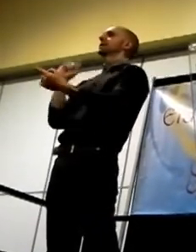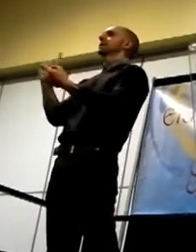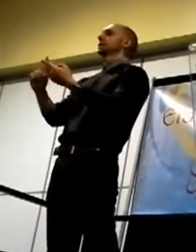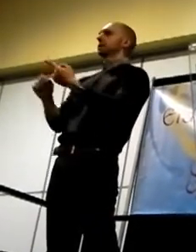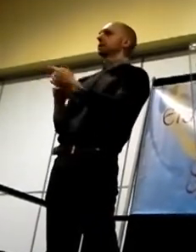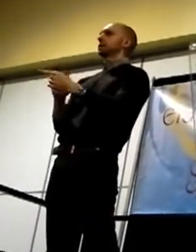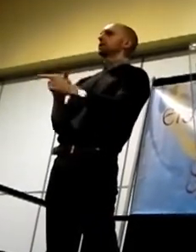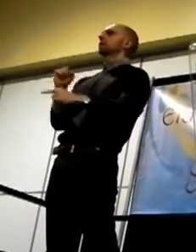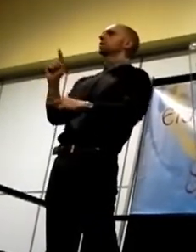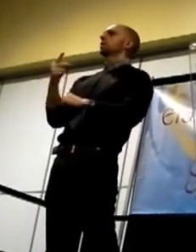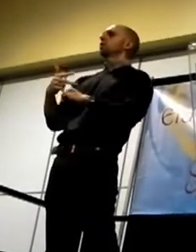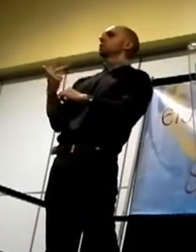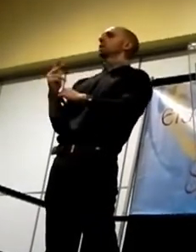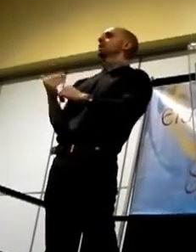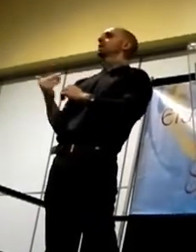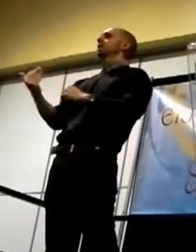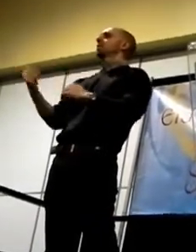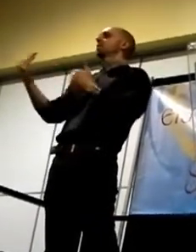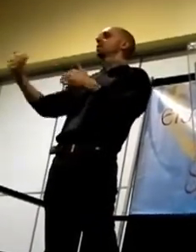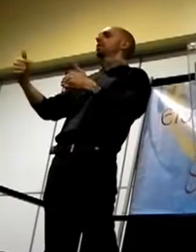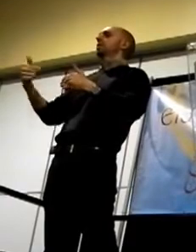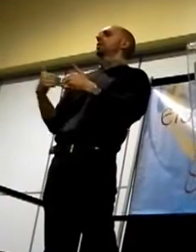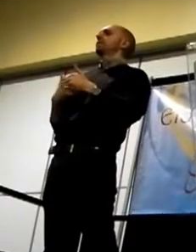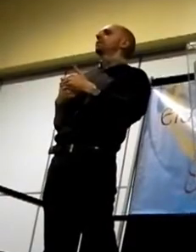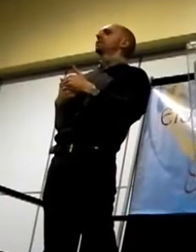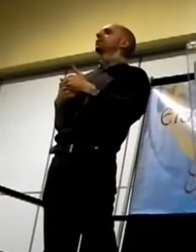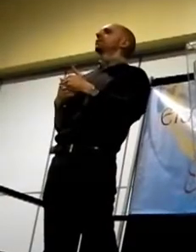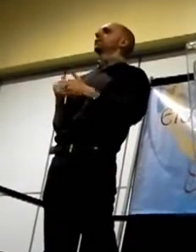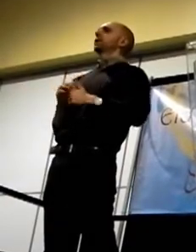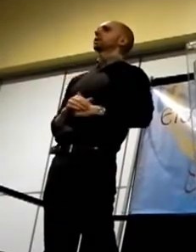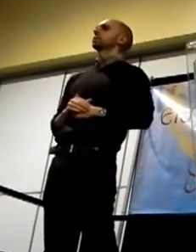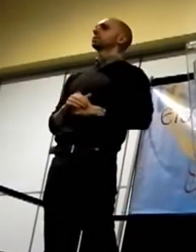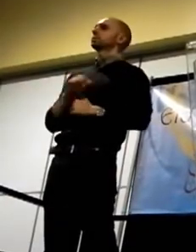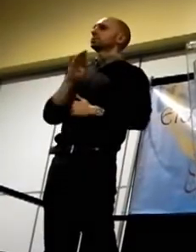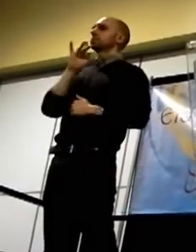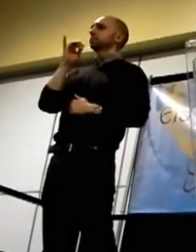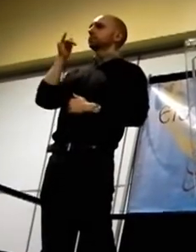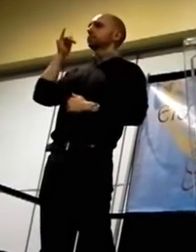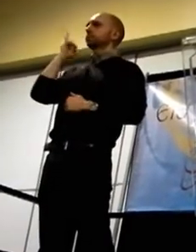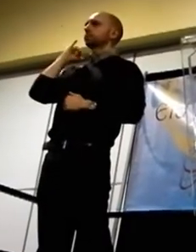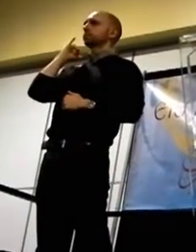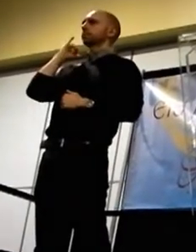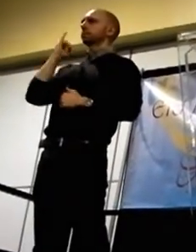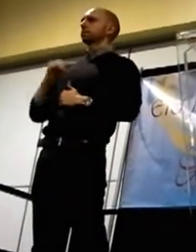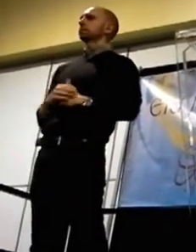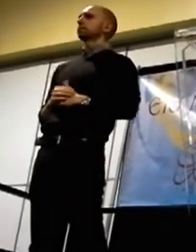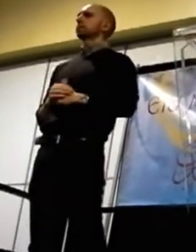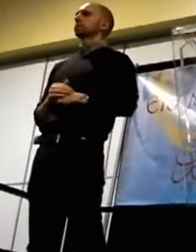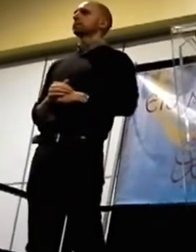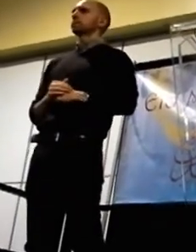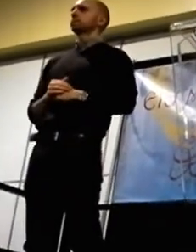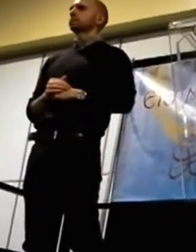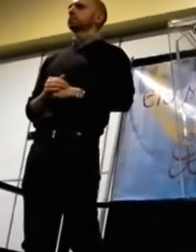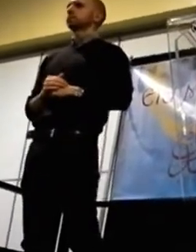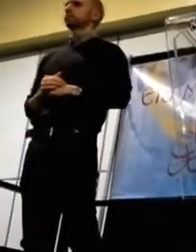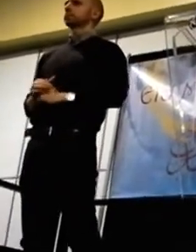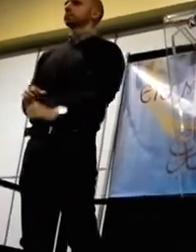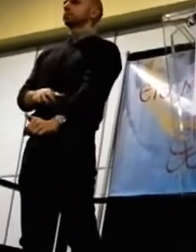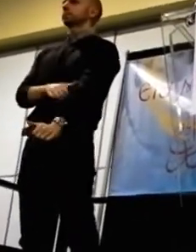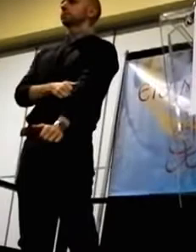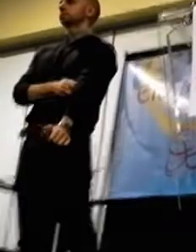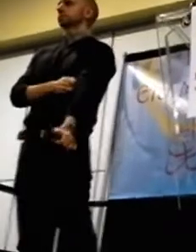after 3 days. تقبل الله منكم وعيدكم مبارك إن شاء الله. والسلام عليكم ورحمة الله